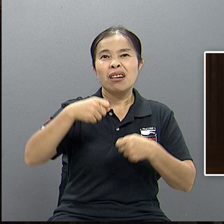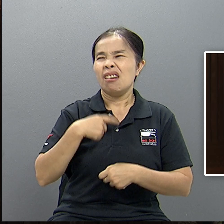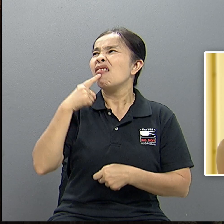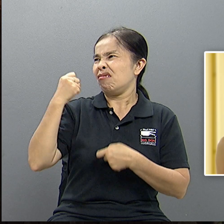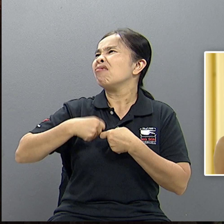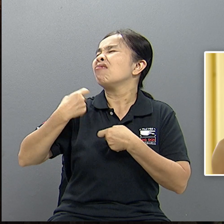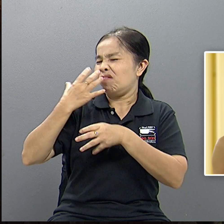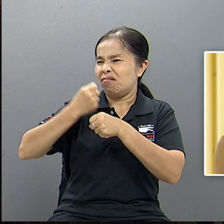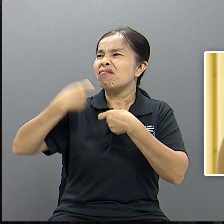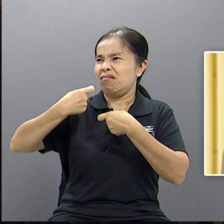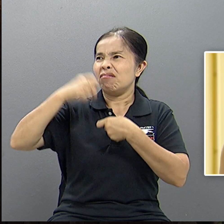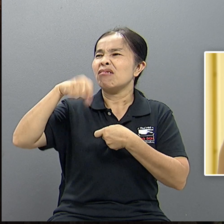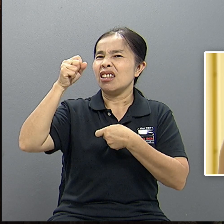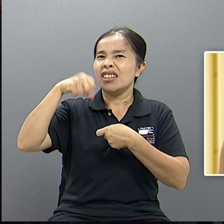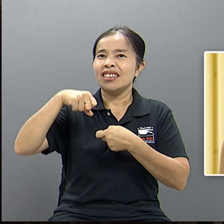าก